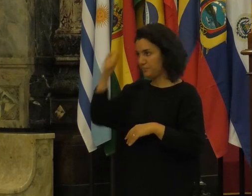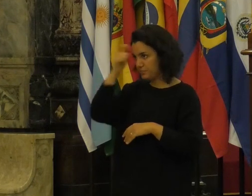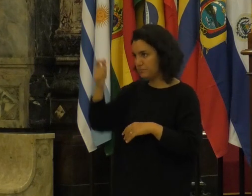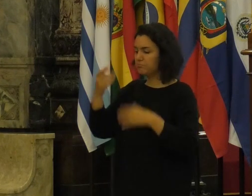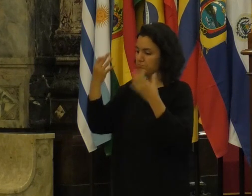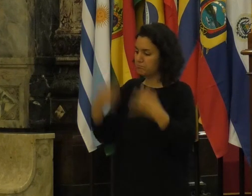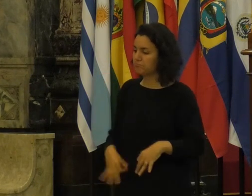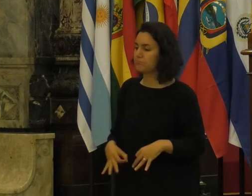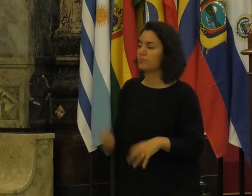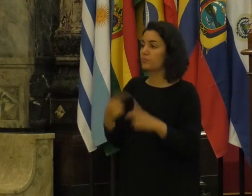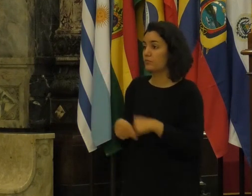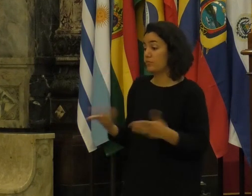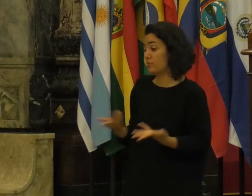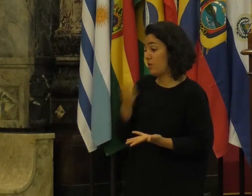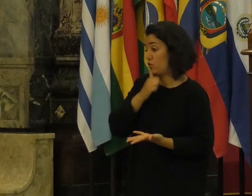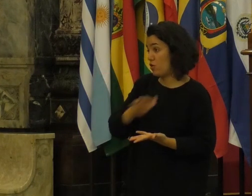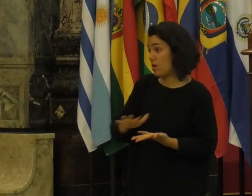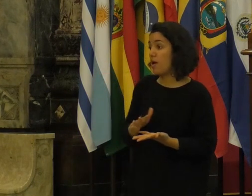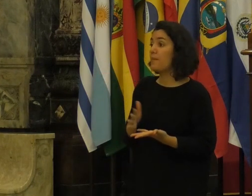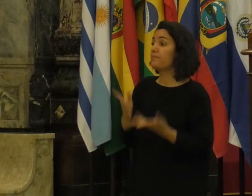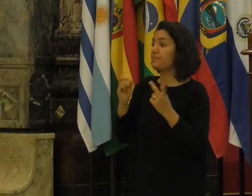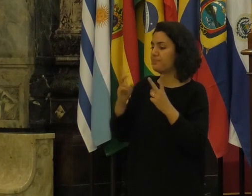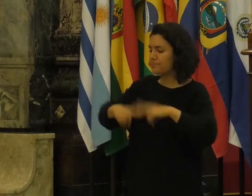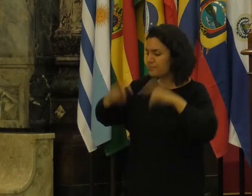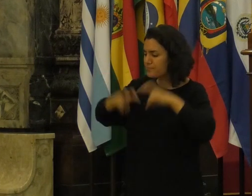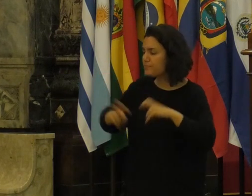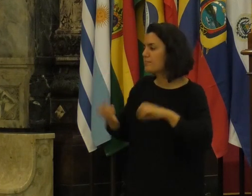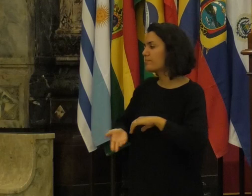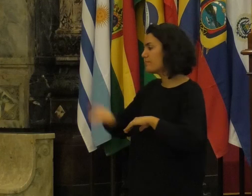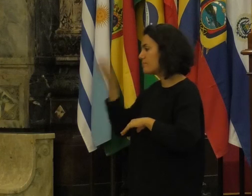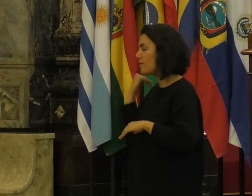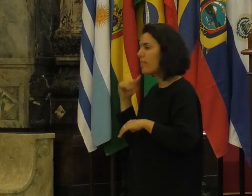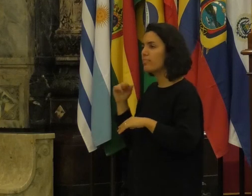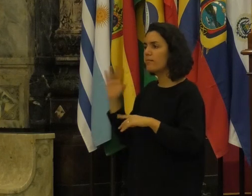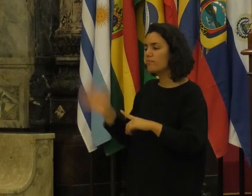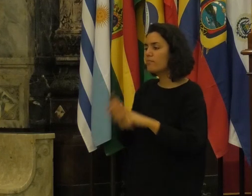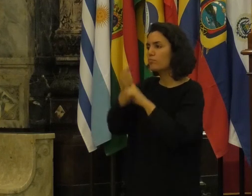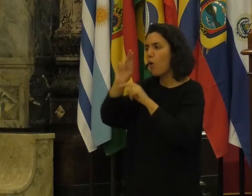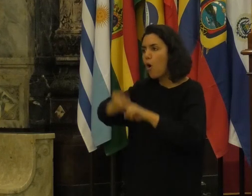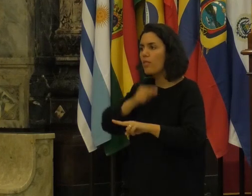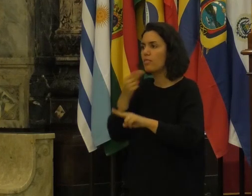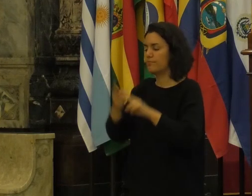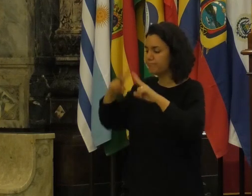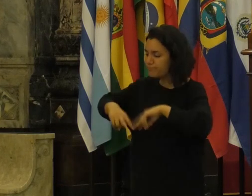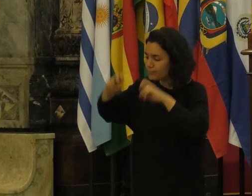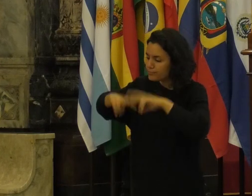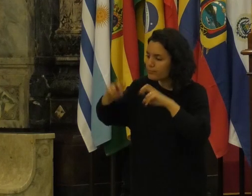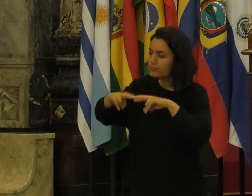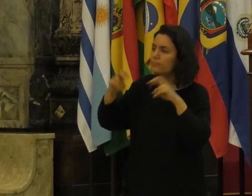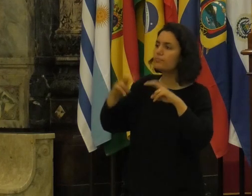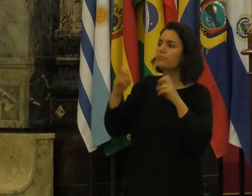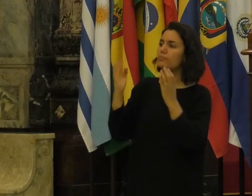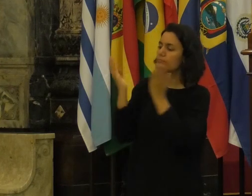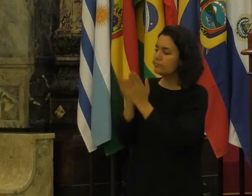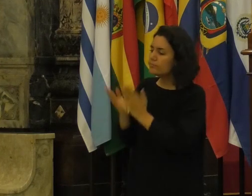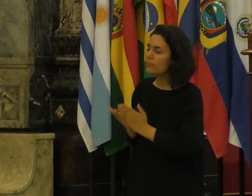interés histórico recuperar y valorar los estudios realizados por esos pioneros, laborar ardua y muy